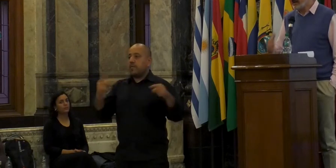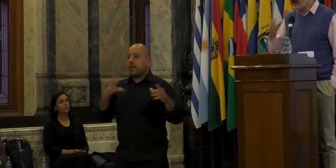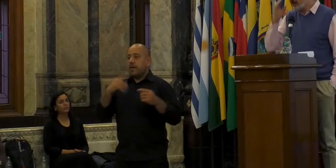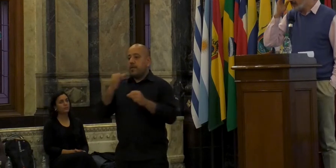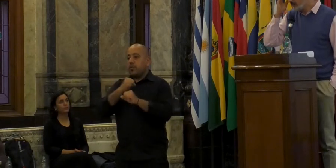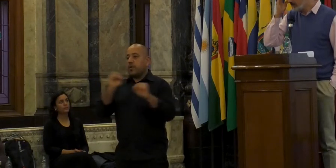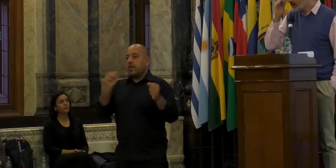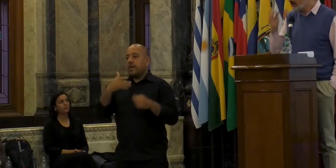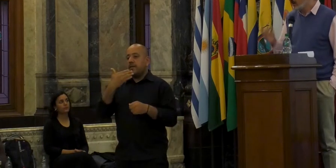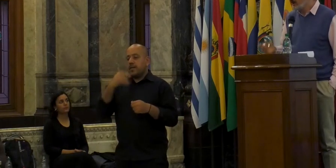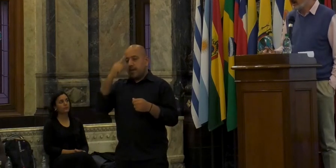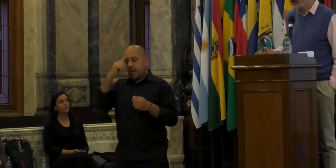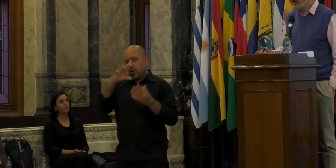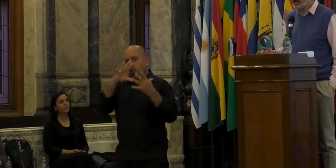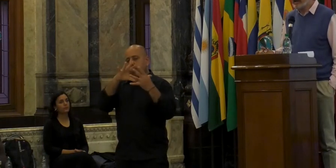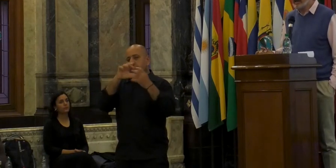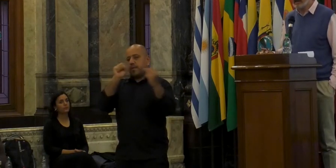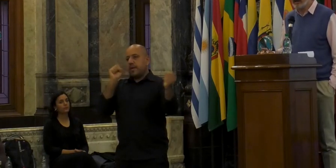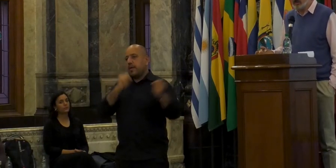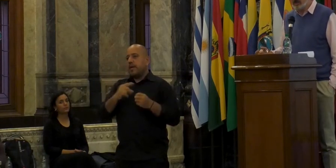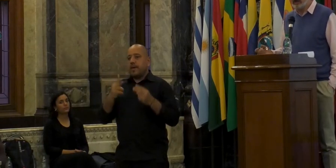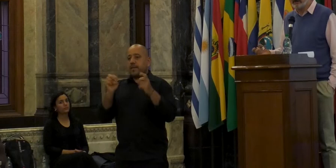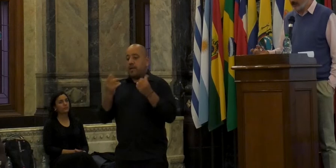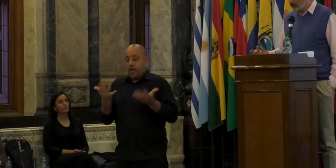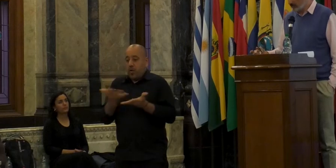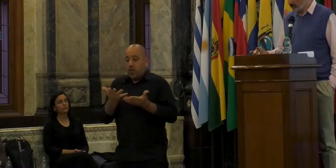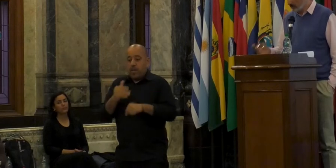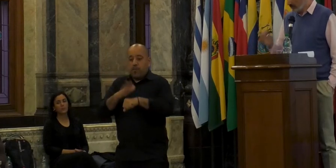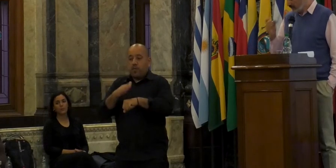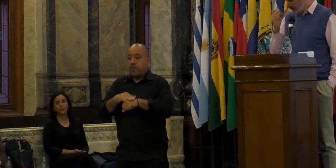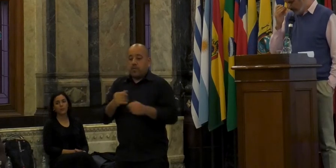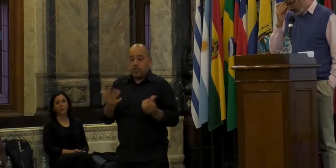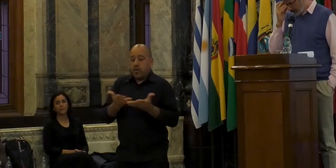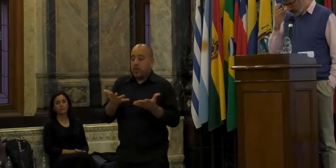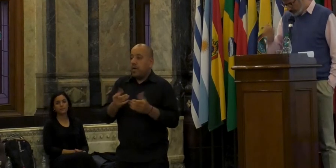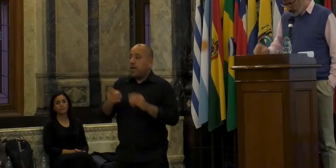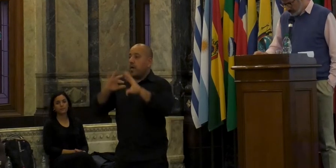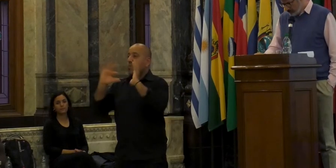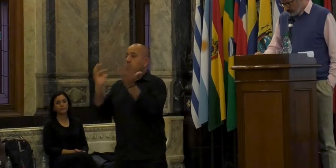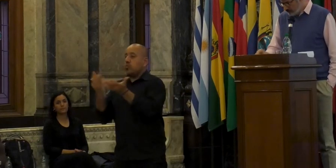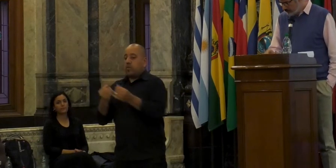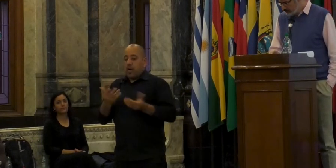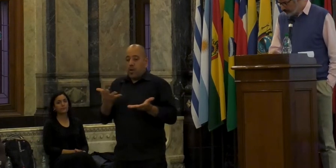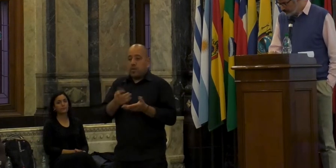entender la contemporaneidad, el mundo donde estamos.